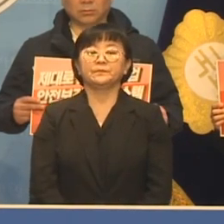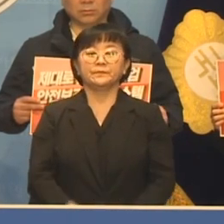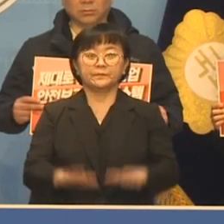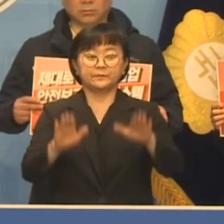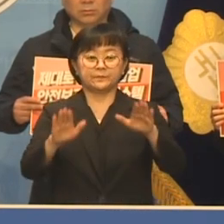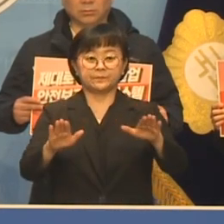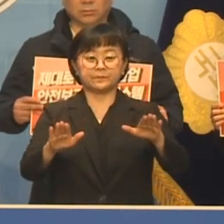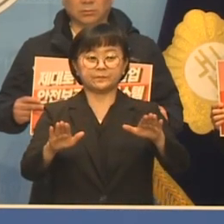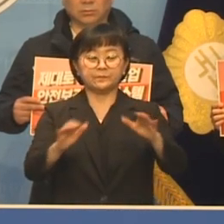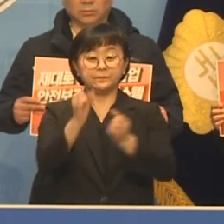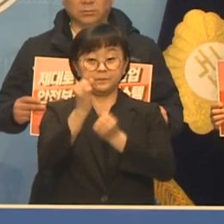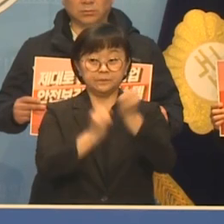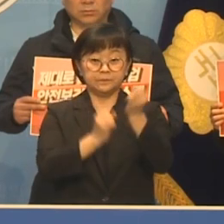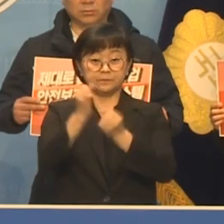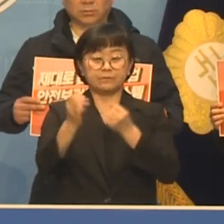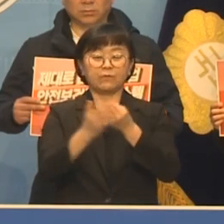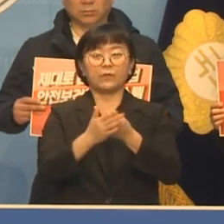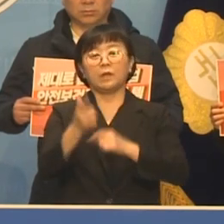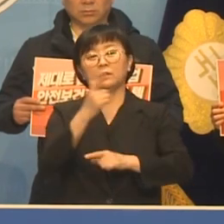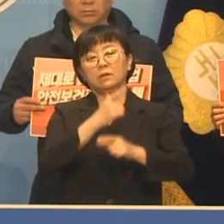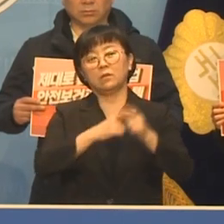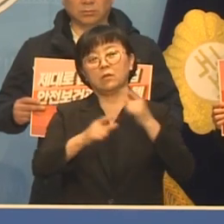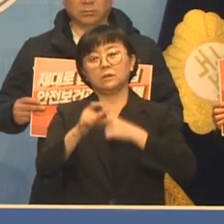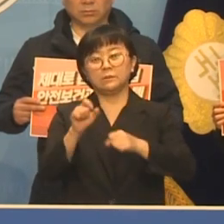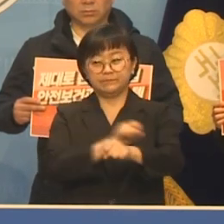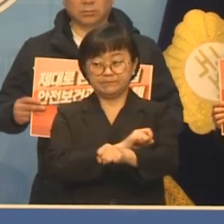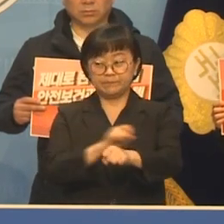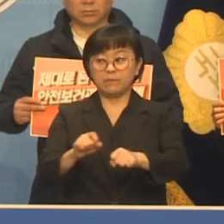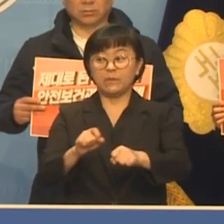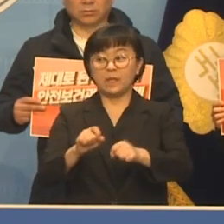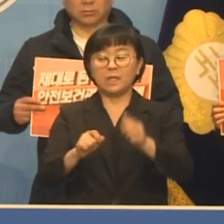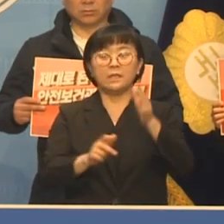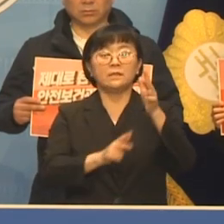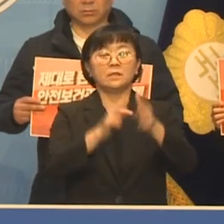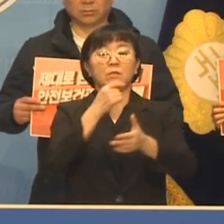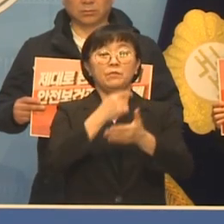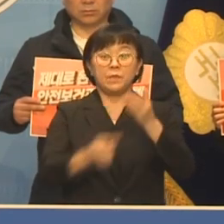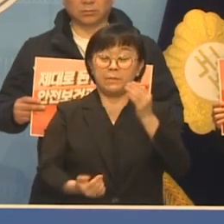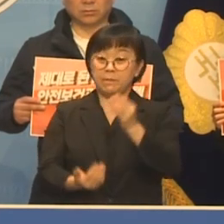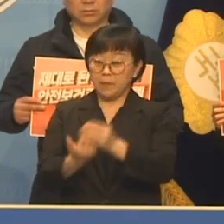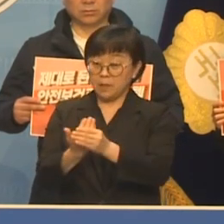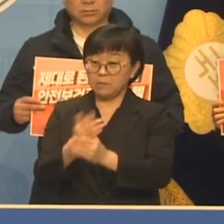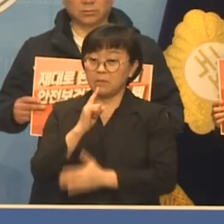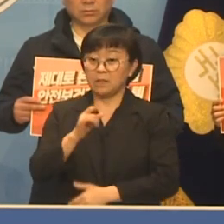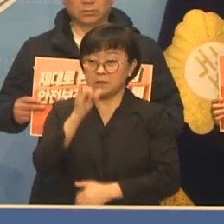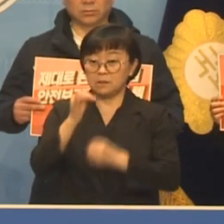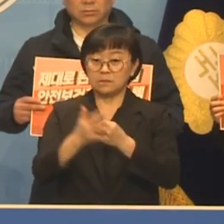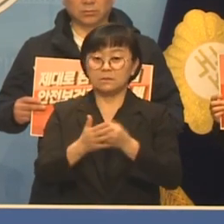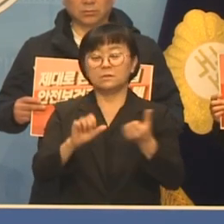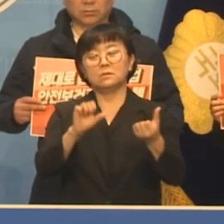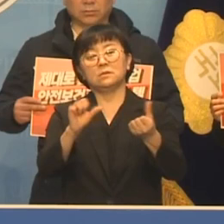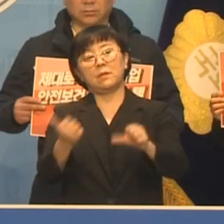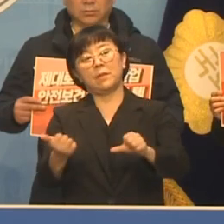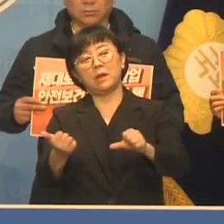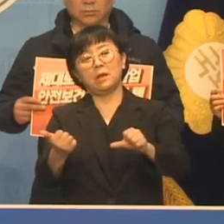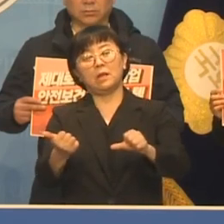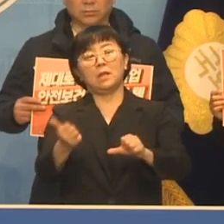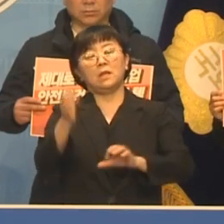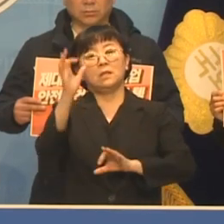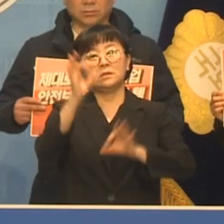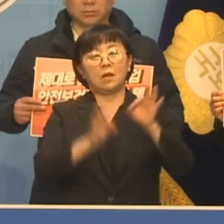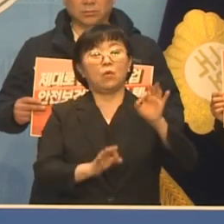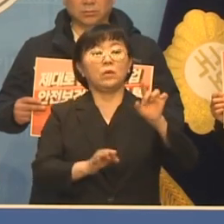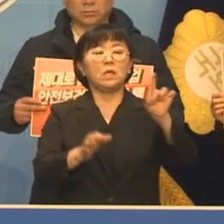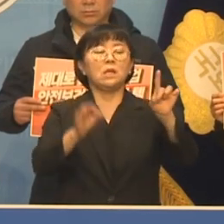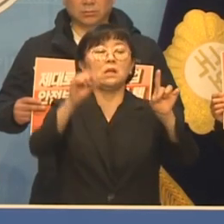오늘의 기자회견은 그래서 더욱더 특별합니다. 산업재해 말을 하고 있고 산재 사망 세계 1위라는 얘기를